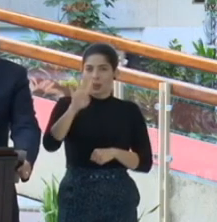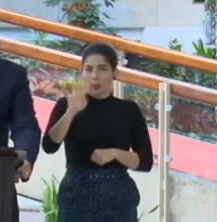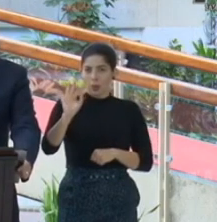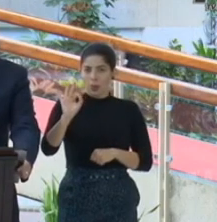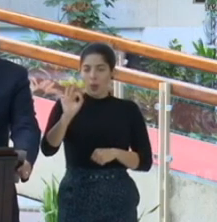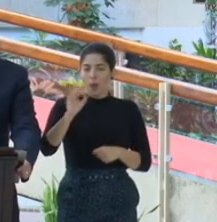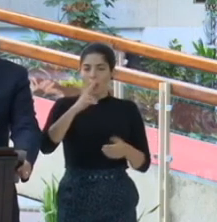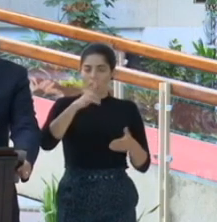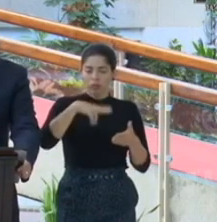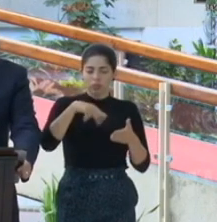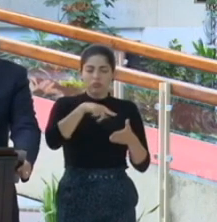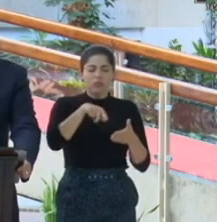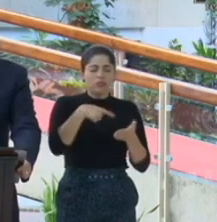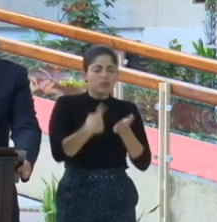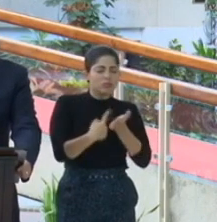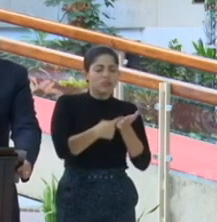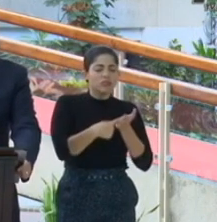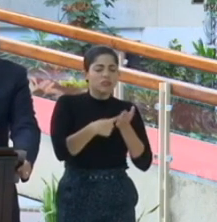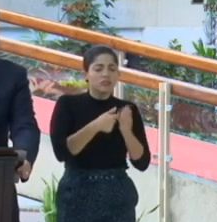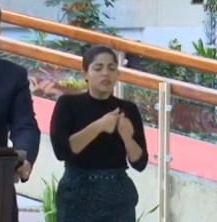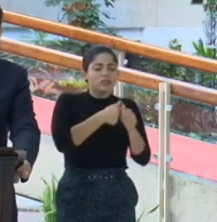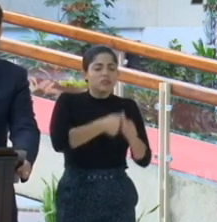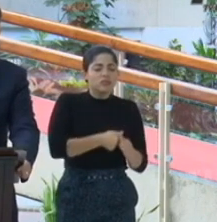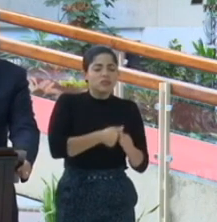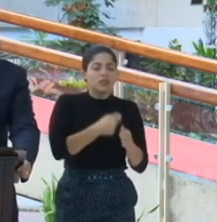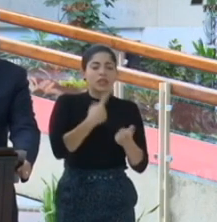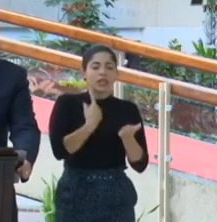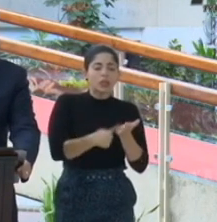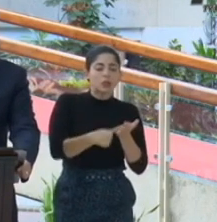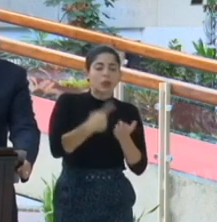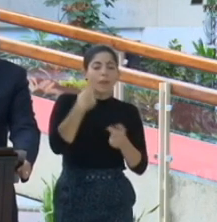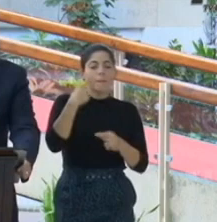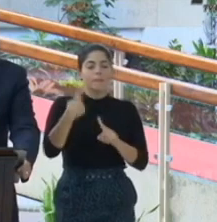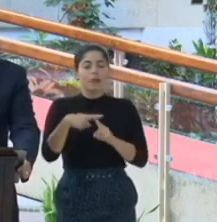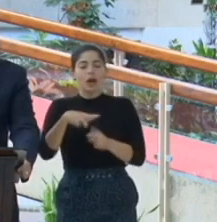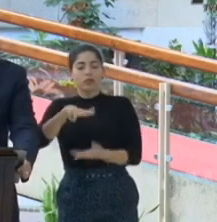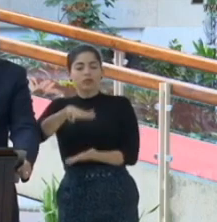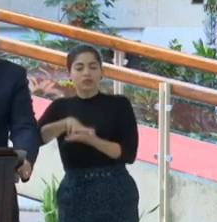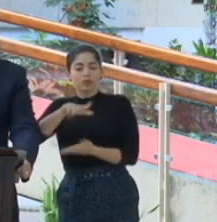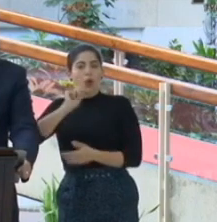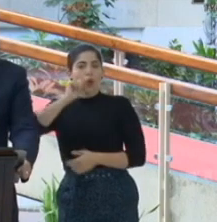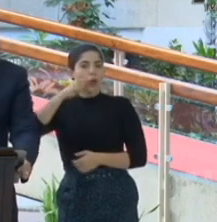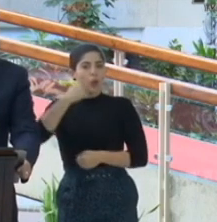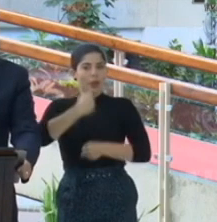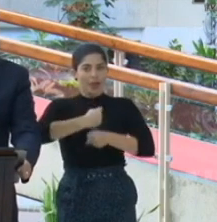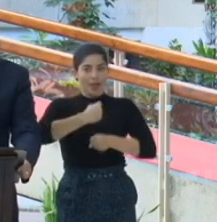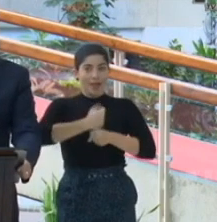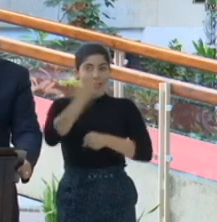1949, ligadas a la discusión y a la aprobación del Código de Trabajo de